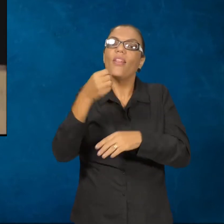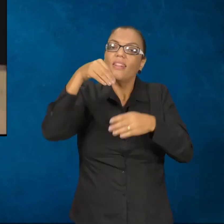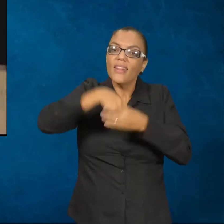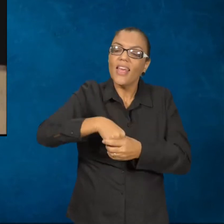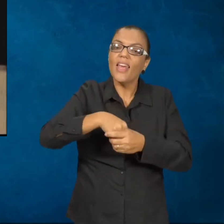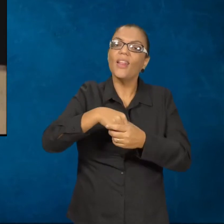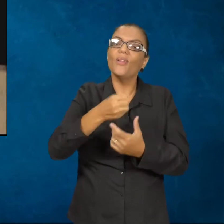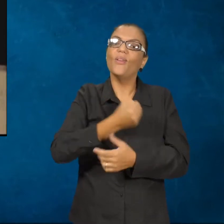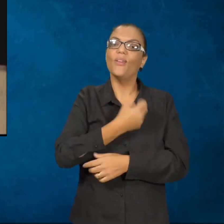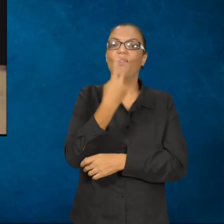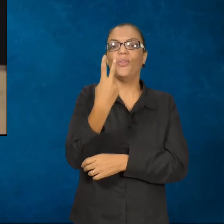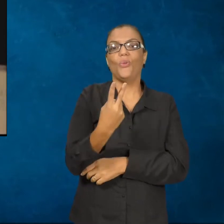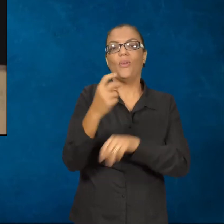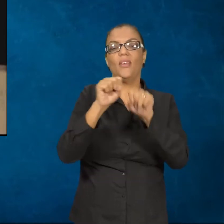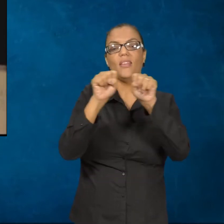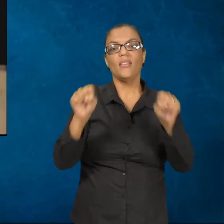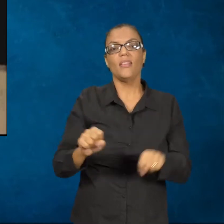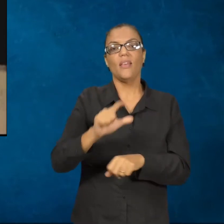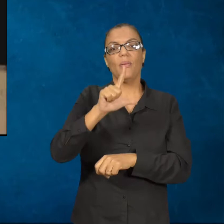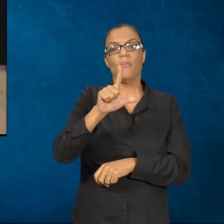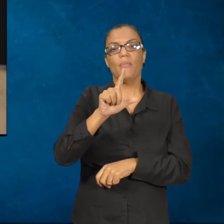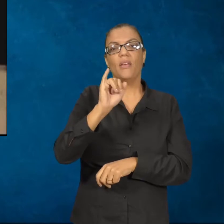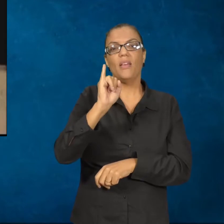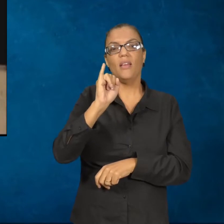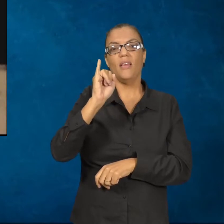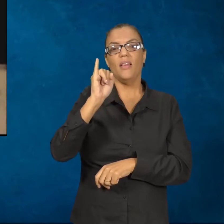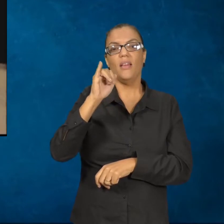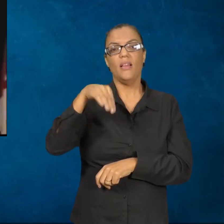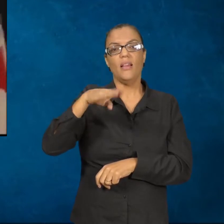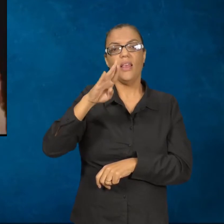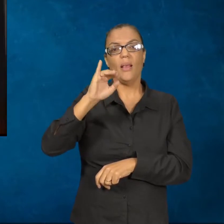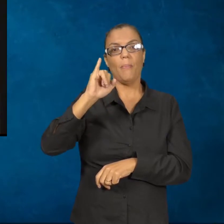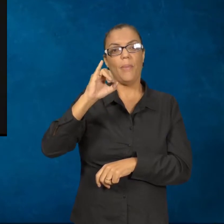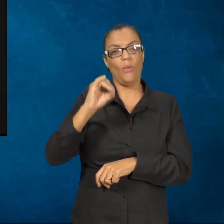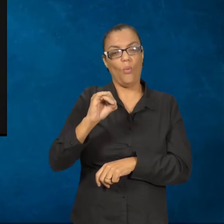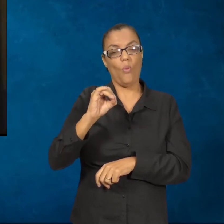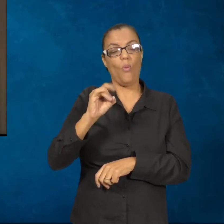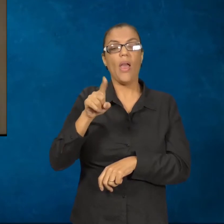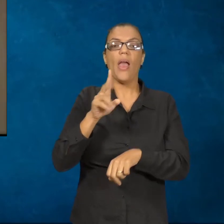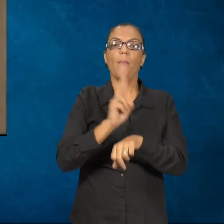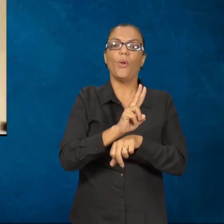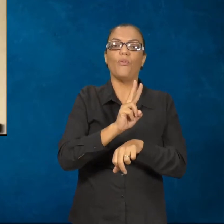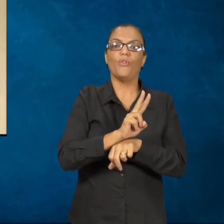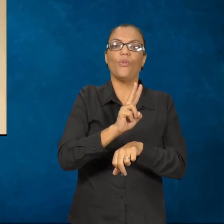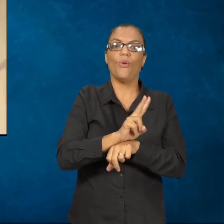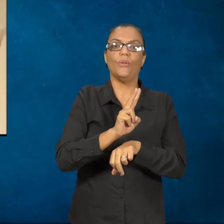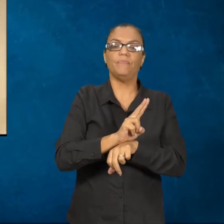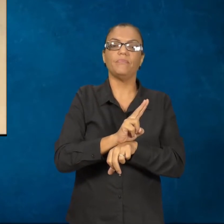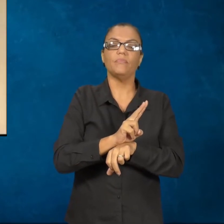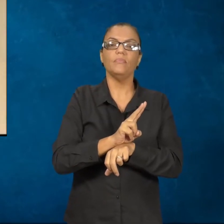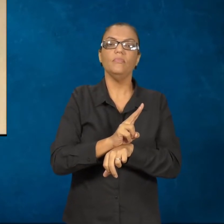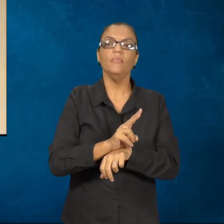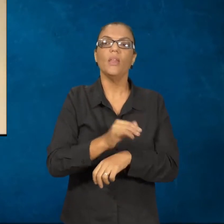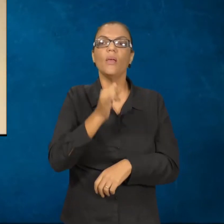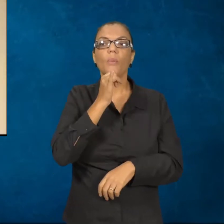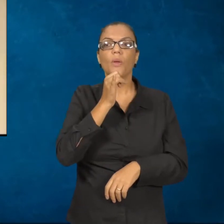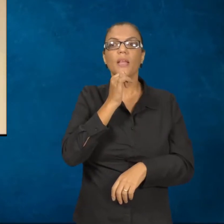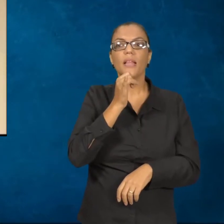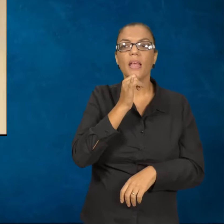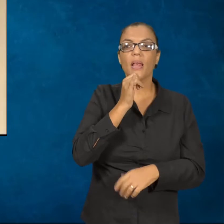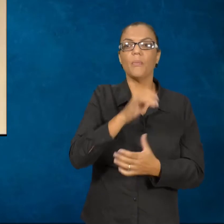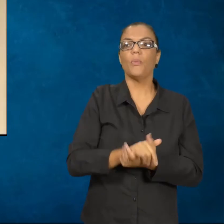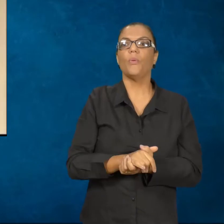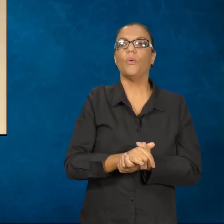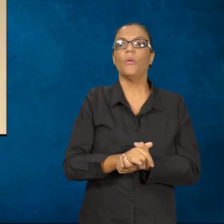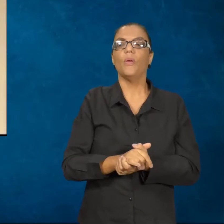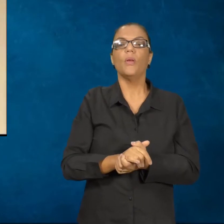mundo. É levar em conta, fato número 1. Número 1. Ninguém escreve nada na parte